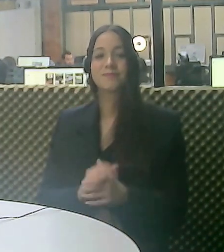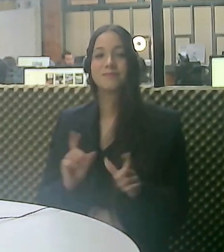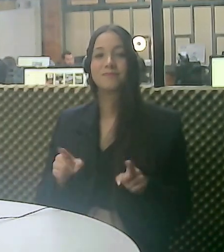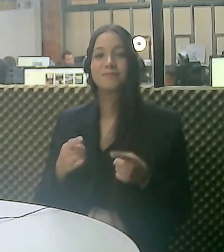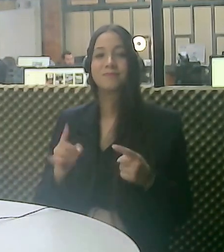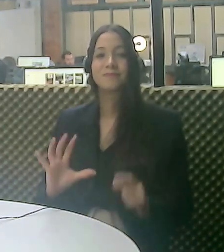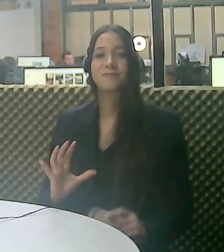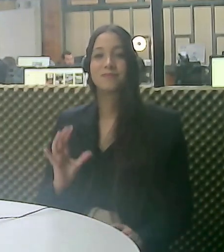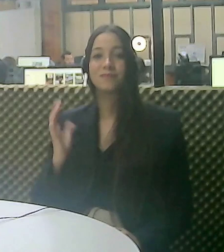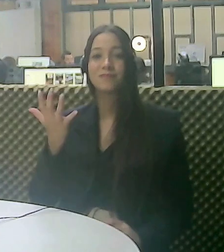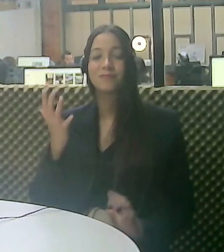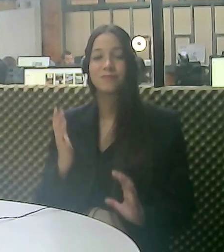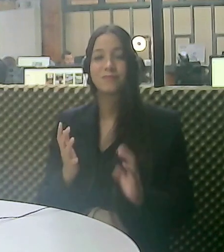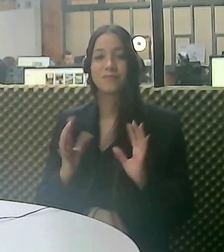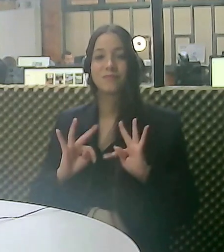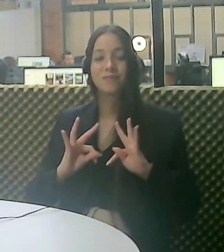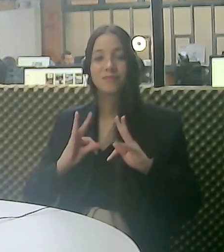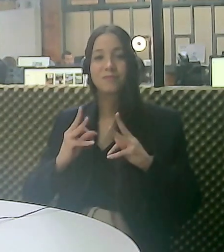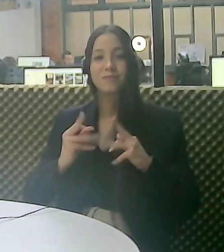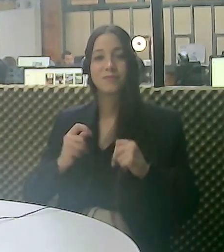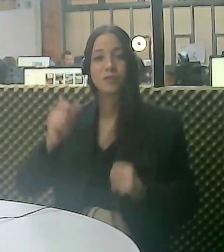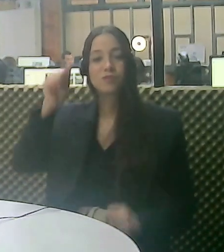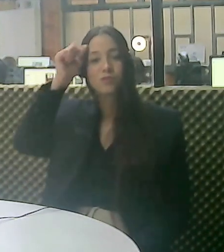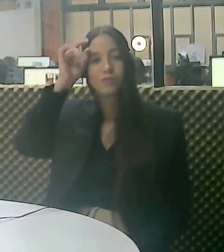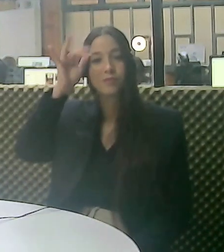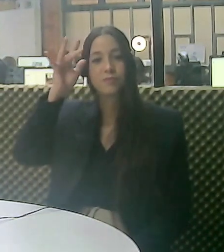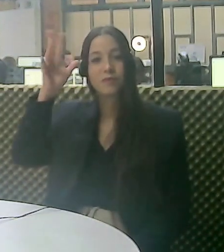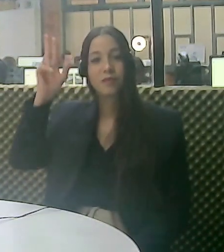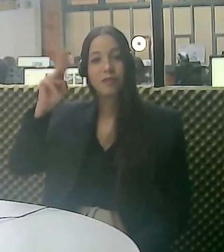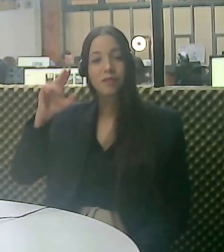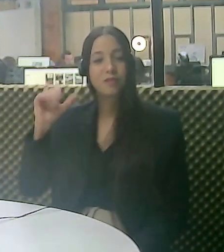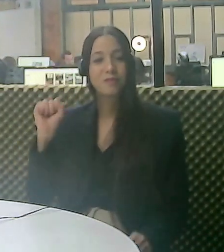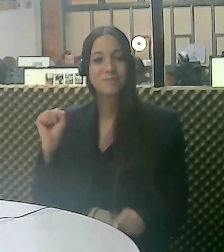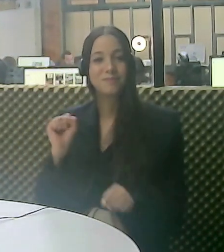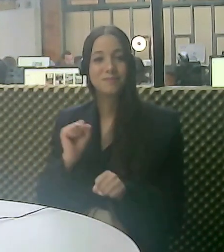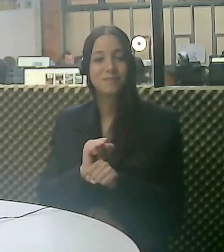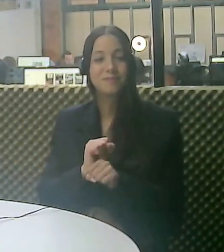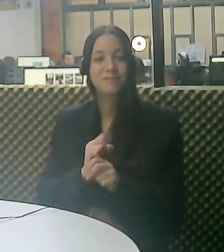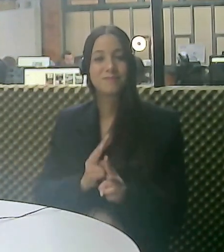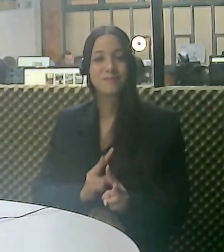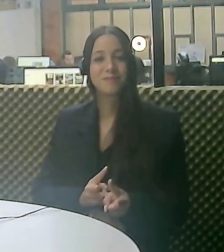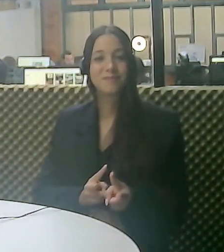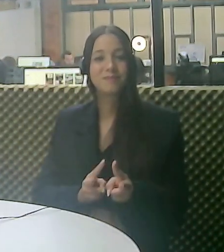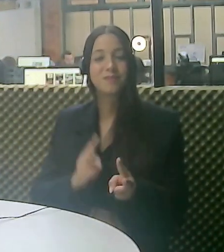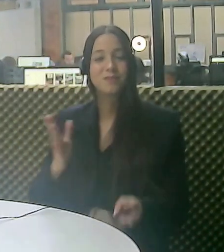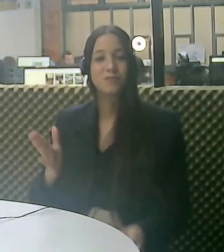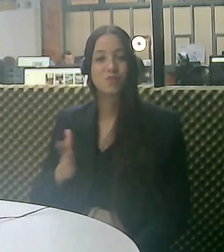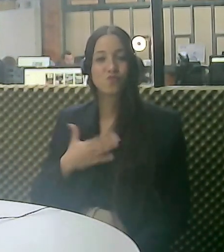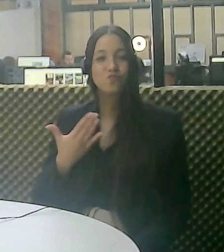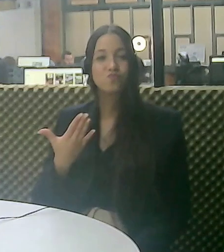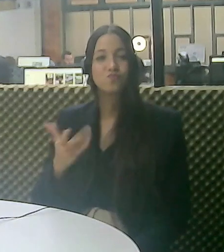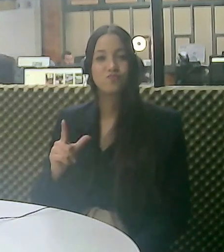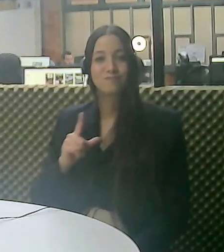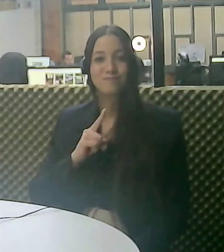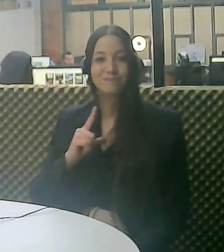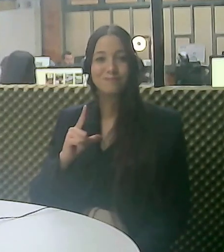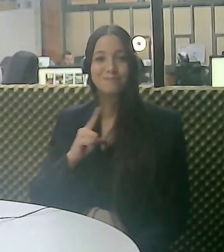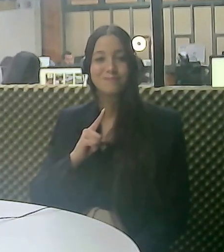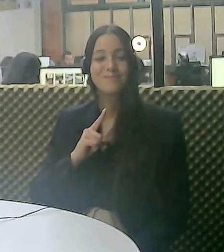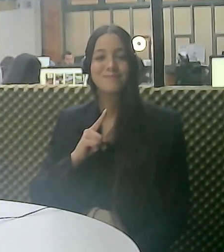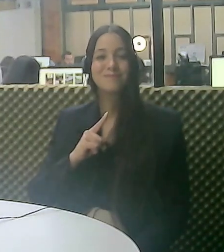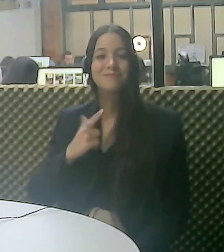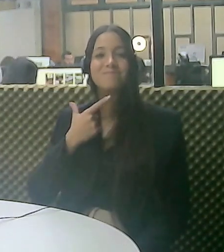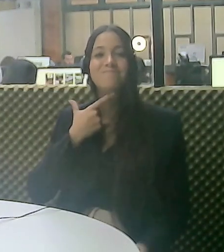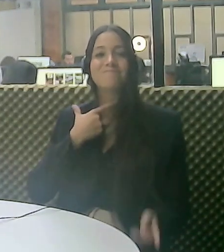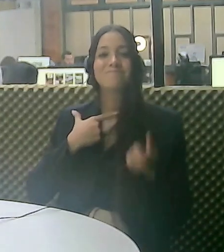Tudo pode acontecer, não pare de sonhar, você vai se